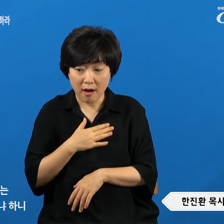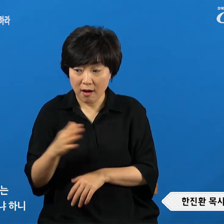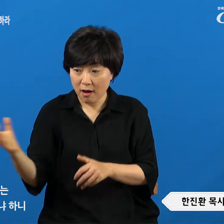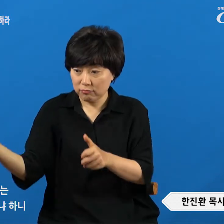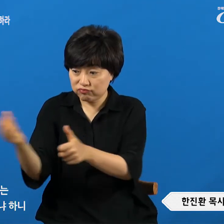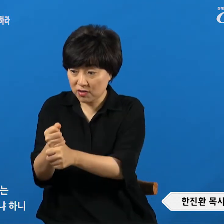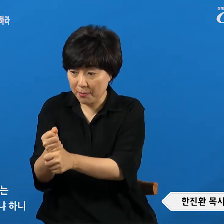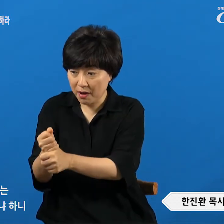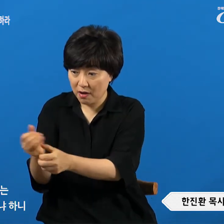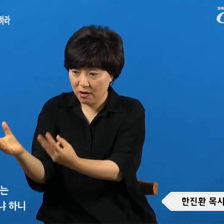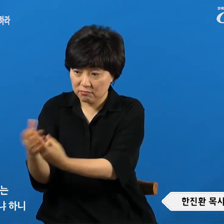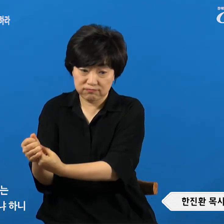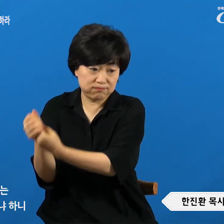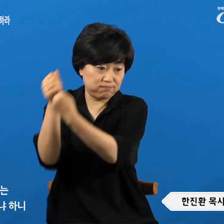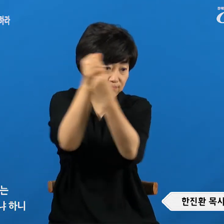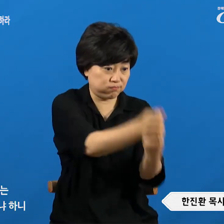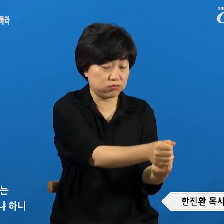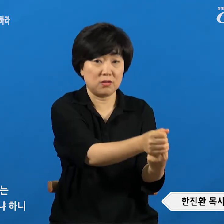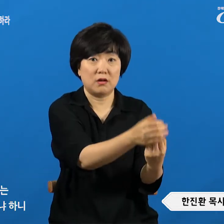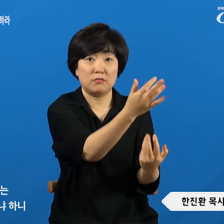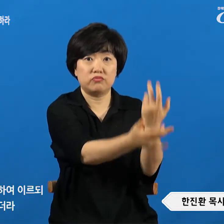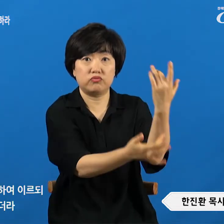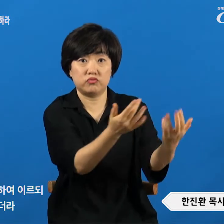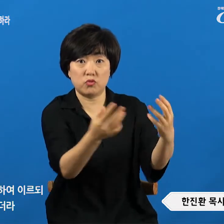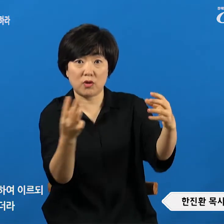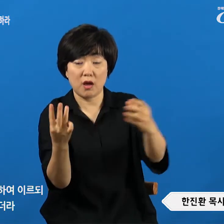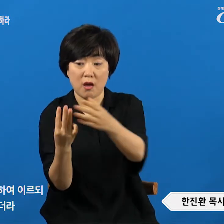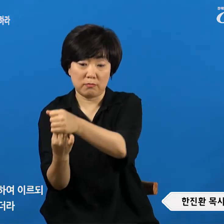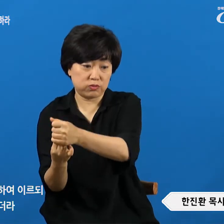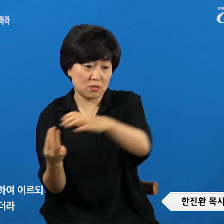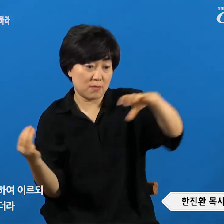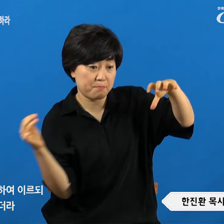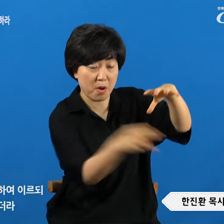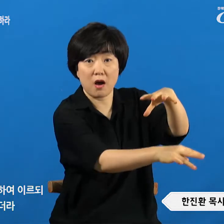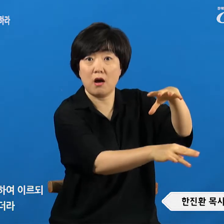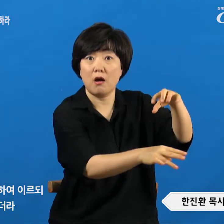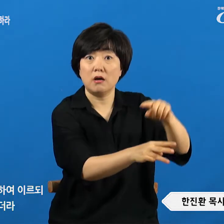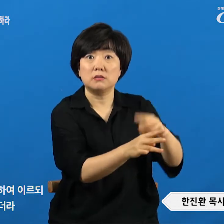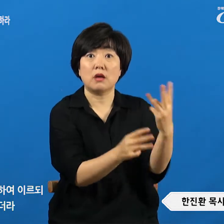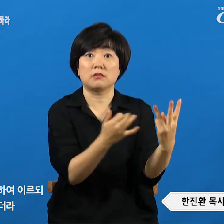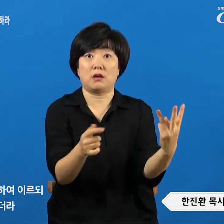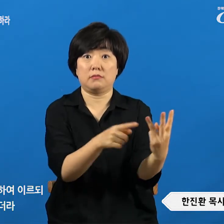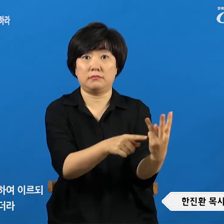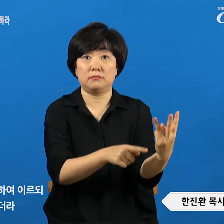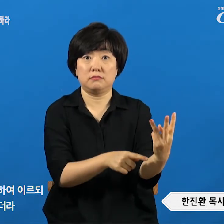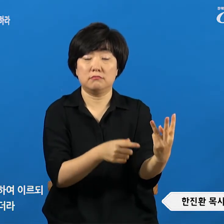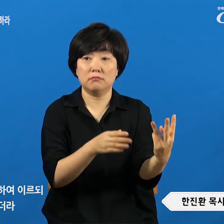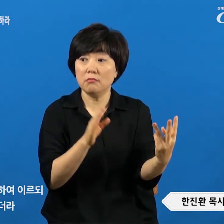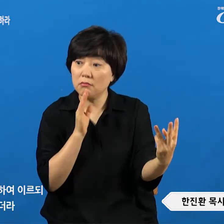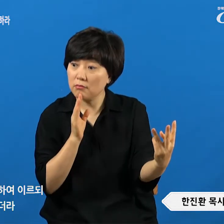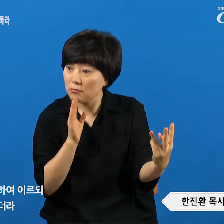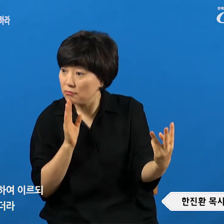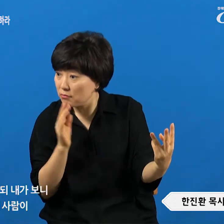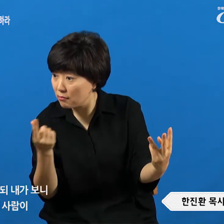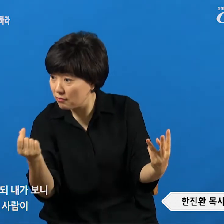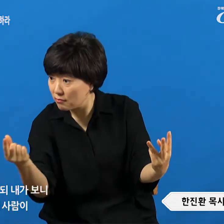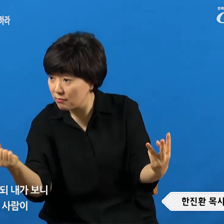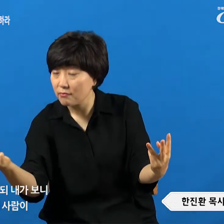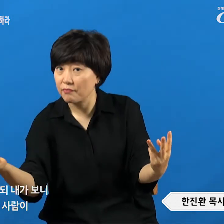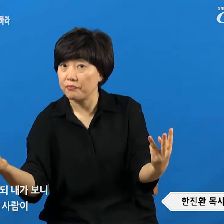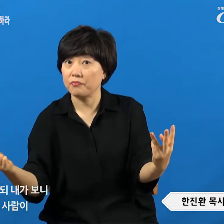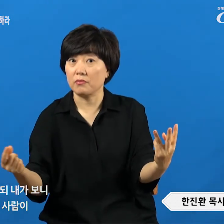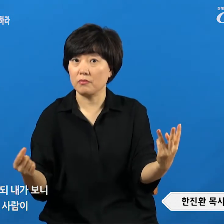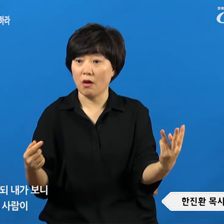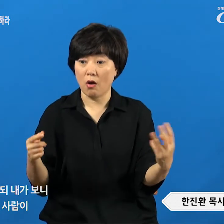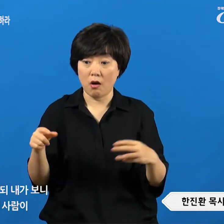가운데 던진 자는 세 사람이 아니었느냐 하니 그들이 왕에게 대답하여 이르되 왕이여 옳소이다 하더라. 왕이 또